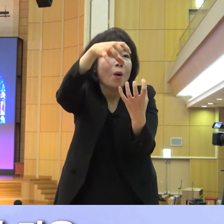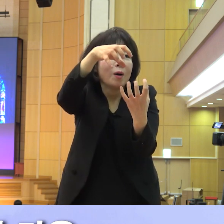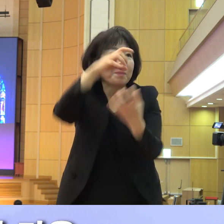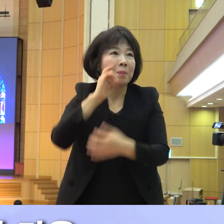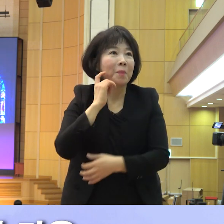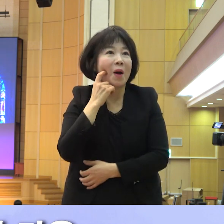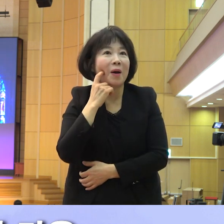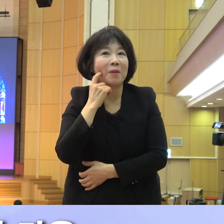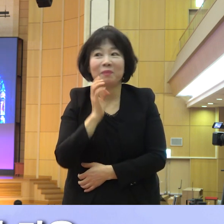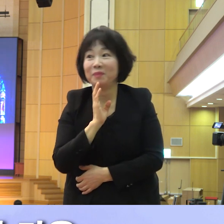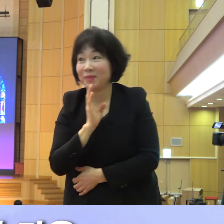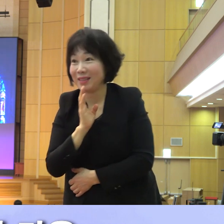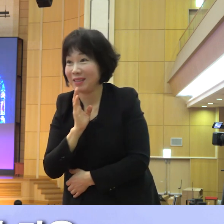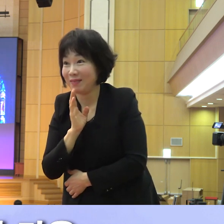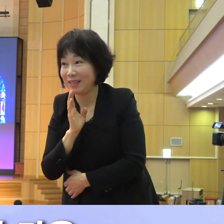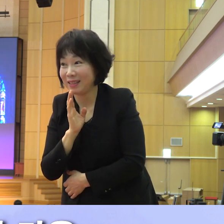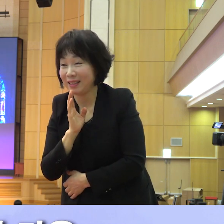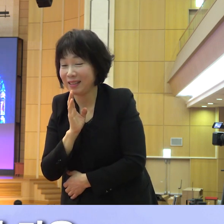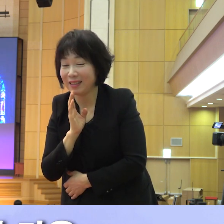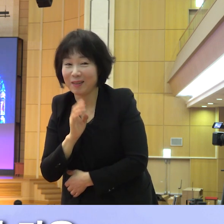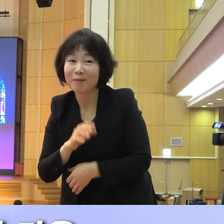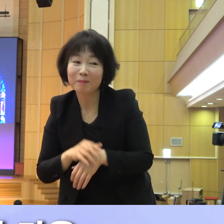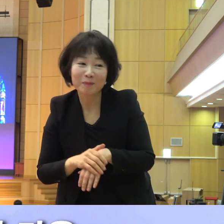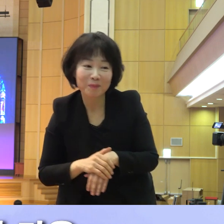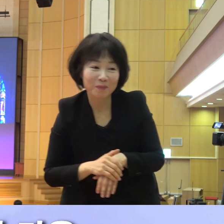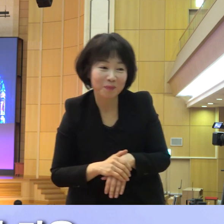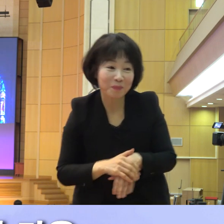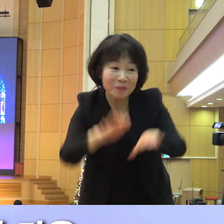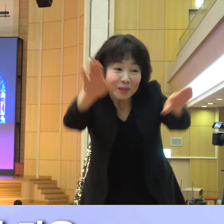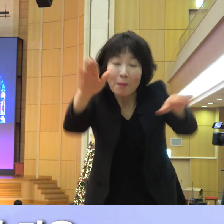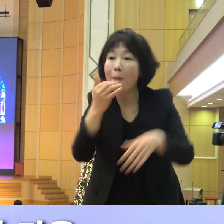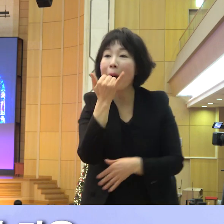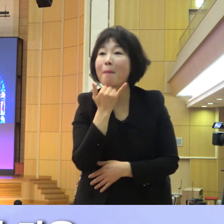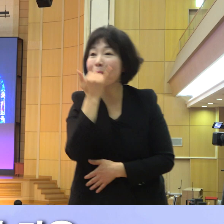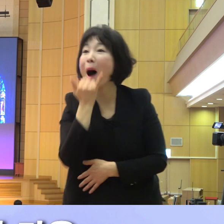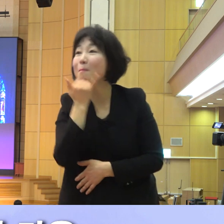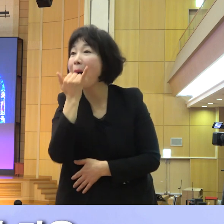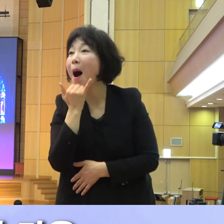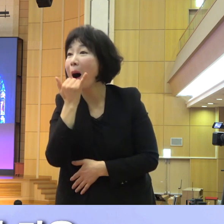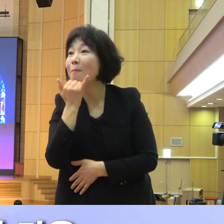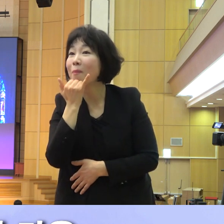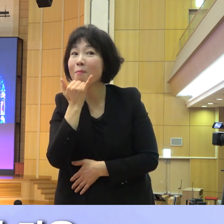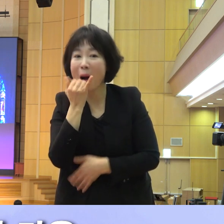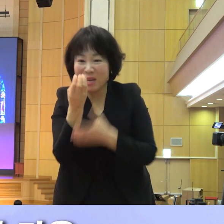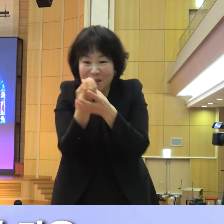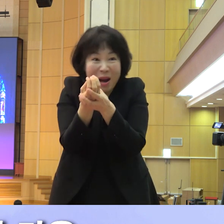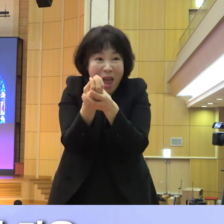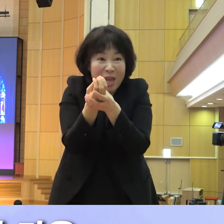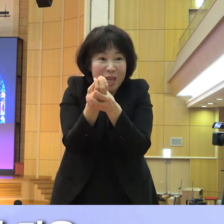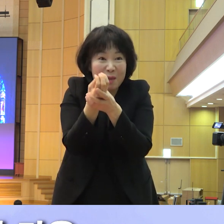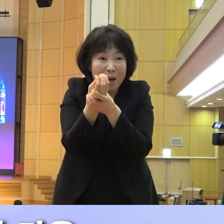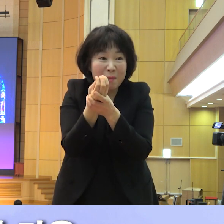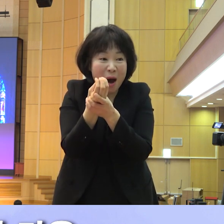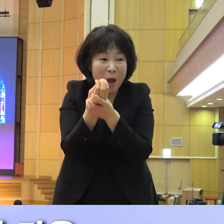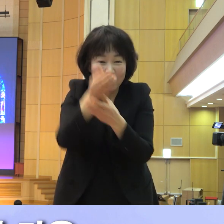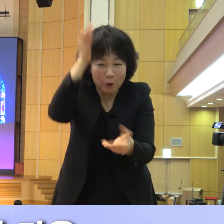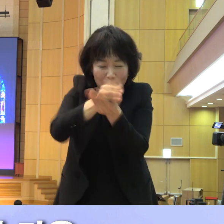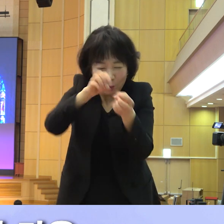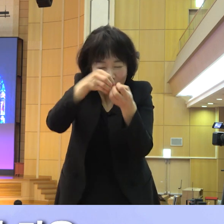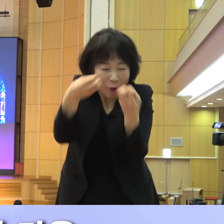밤을 까보면 밤 3개가 밤톨 안에 들어있을 때 중간에 있는 게 납작한